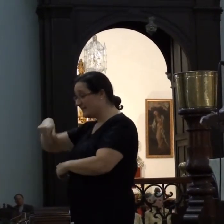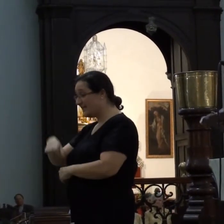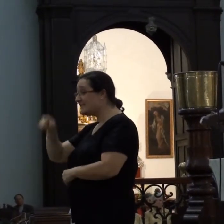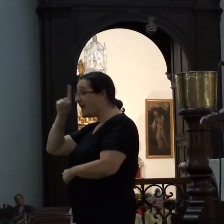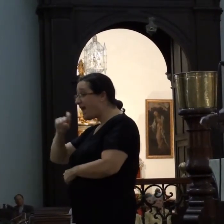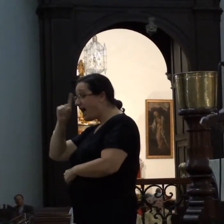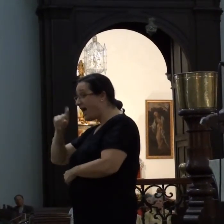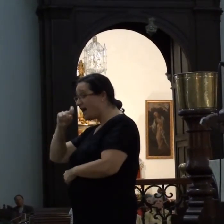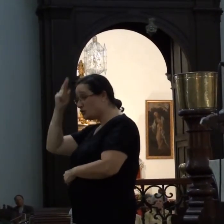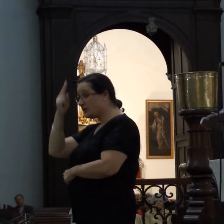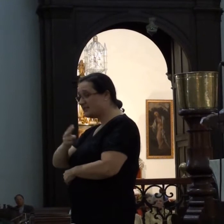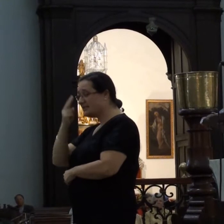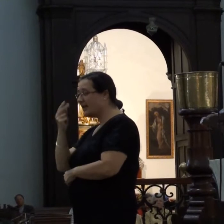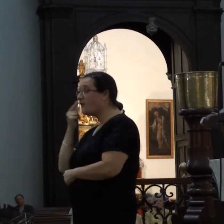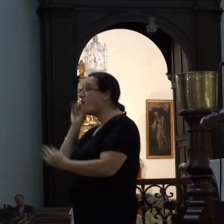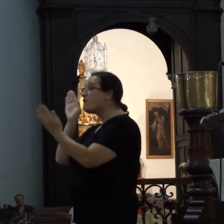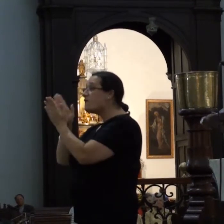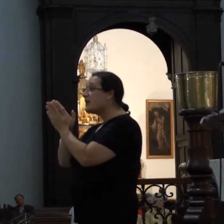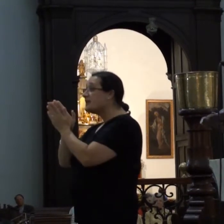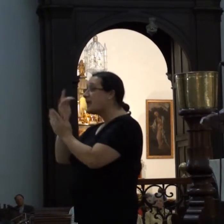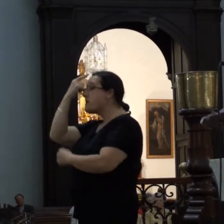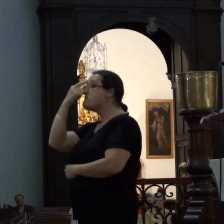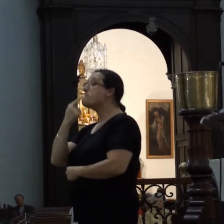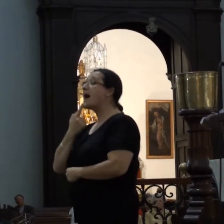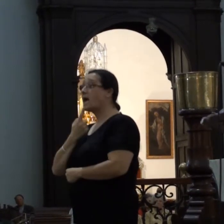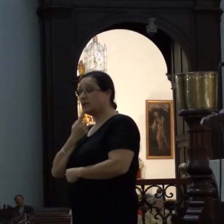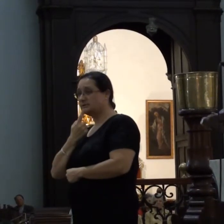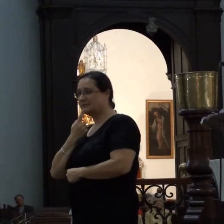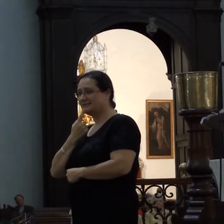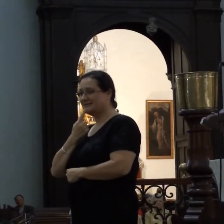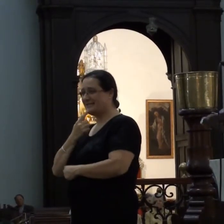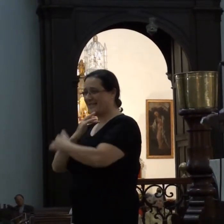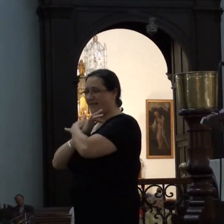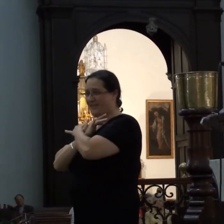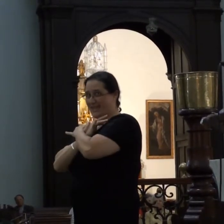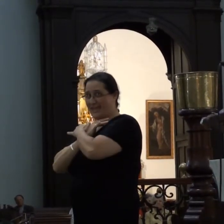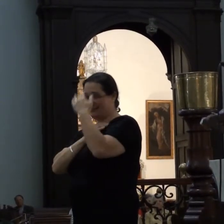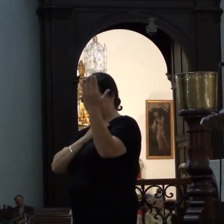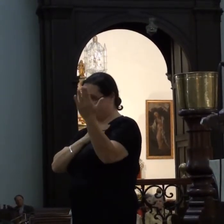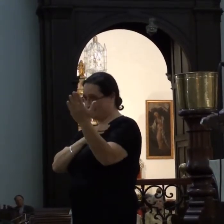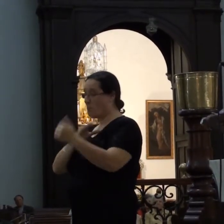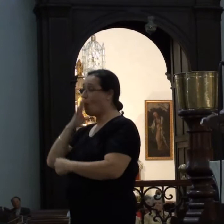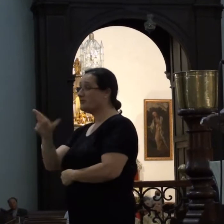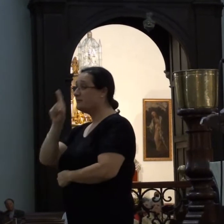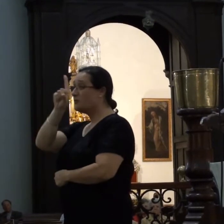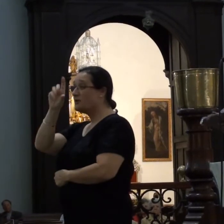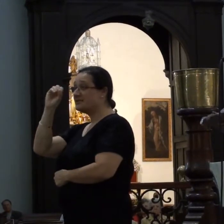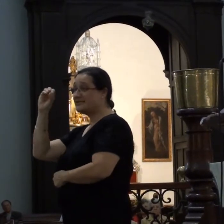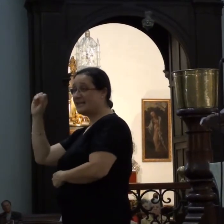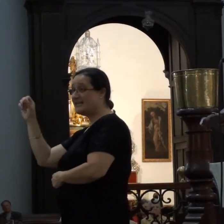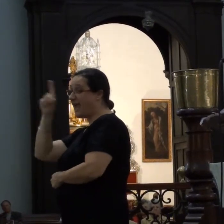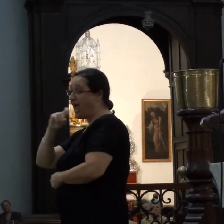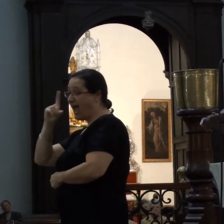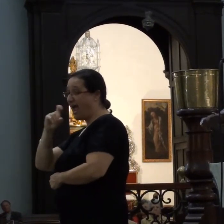ante la imagen de Nuestra Señora del pino que nos visita con motivo de los 100 años de su proclamación como